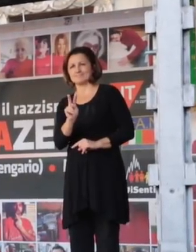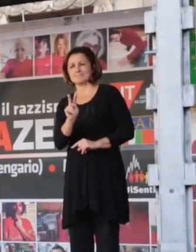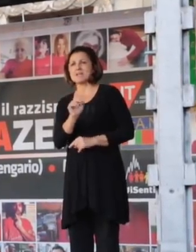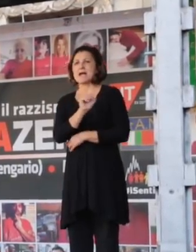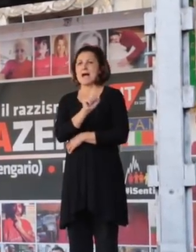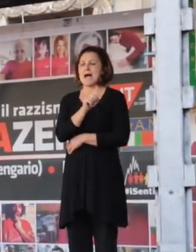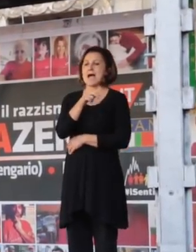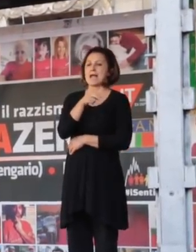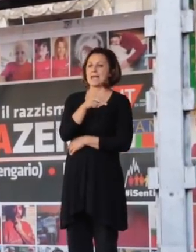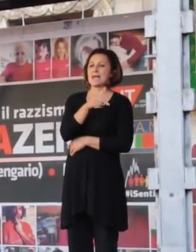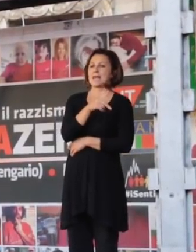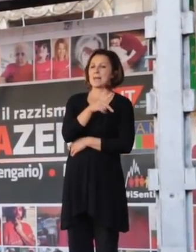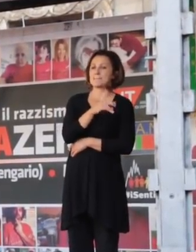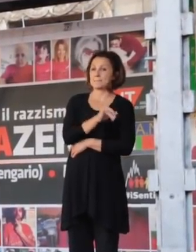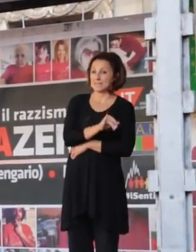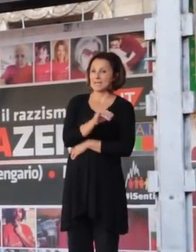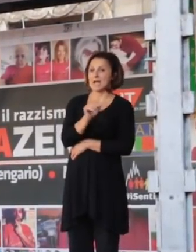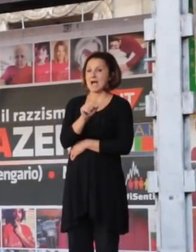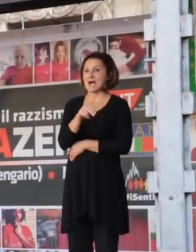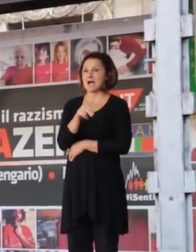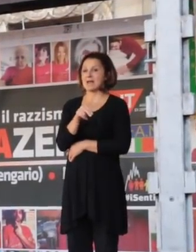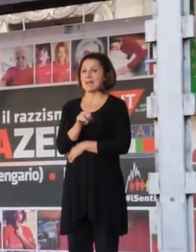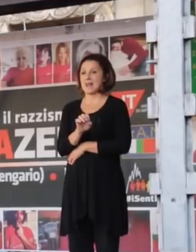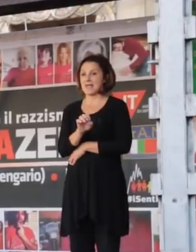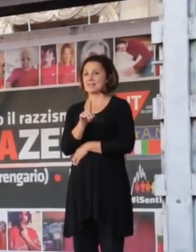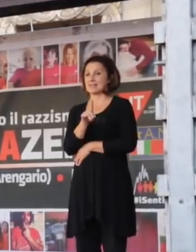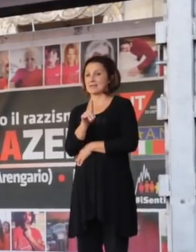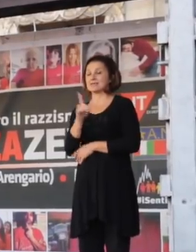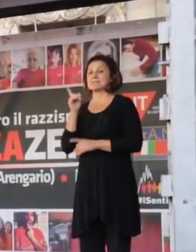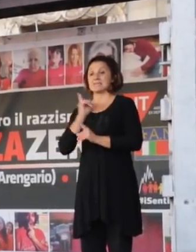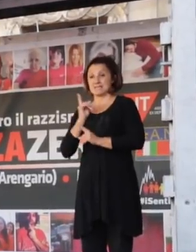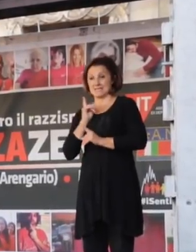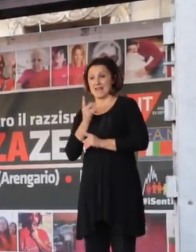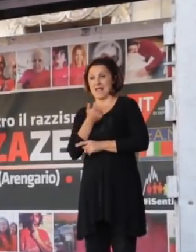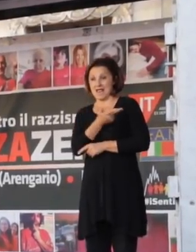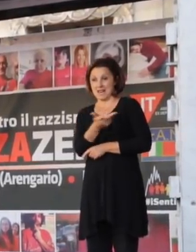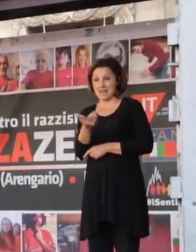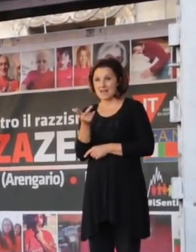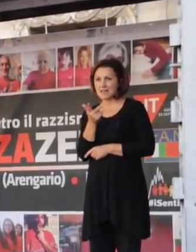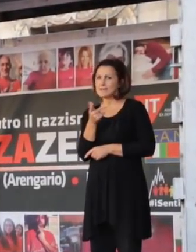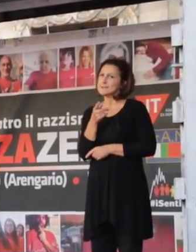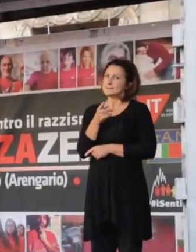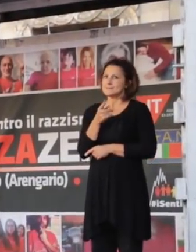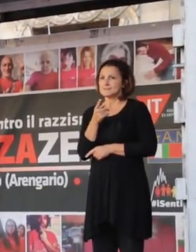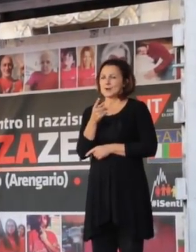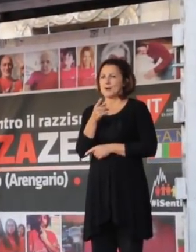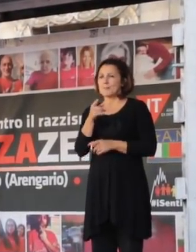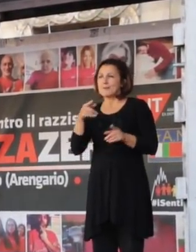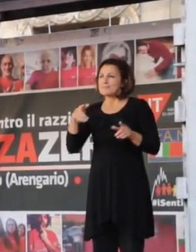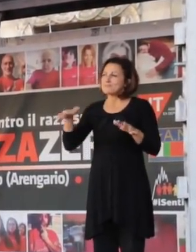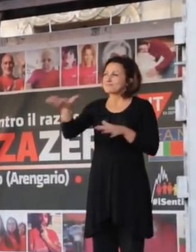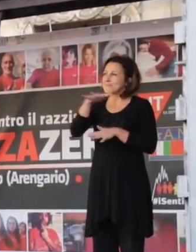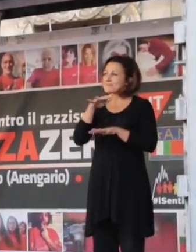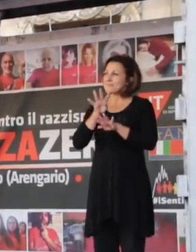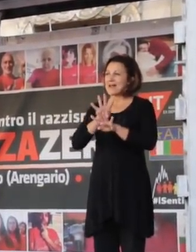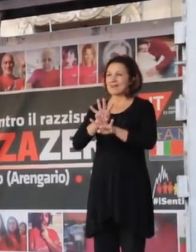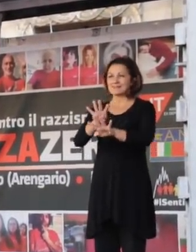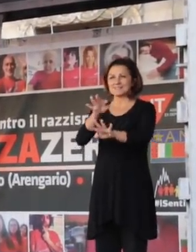Sentinelli, perché vogliamo saldare politicamente le parole chiave di questo momento storico: